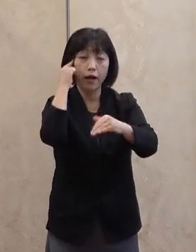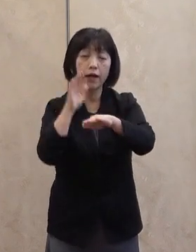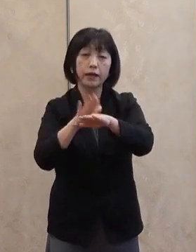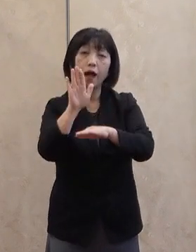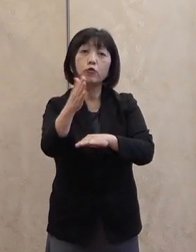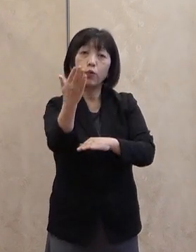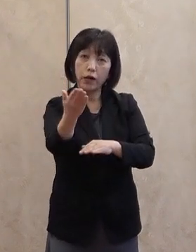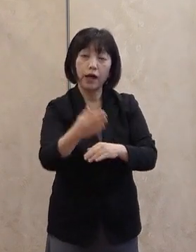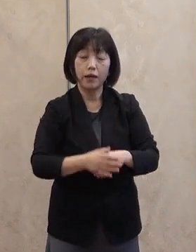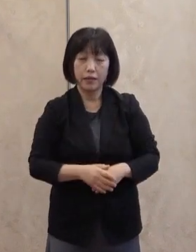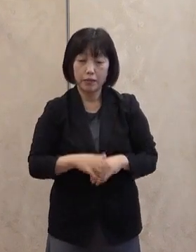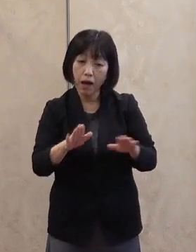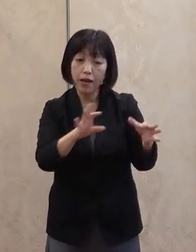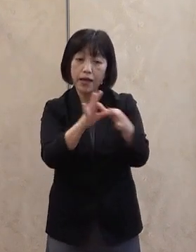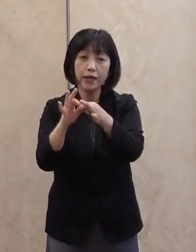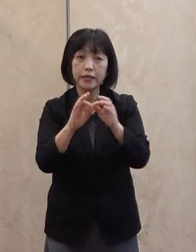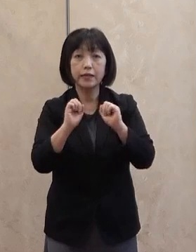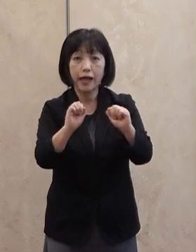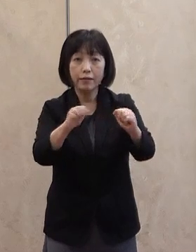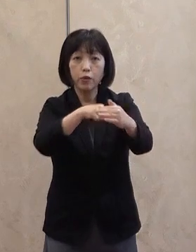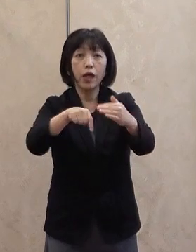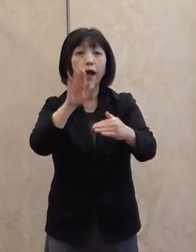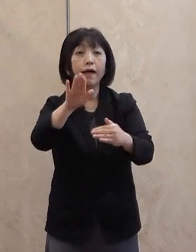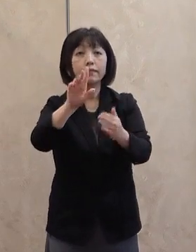やってらっしゃることがあれば教えてください。